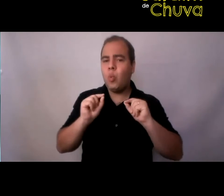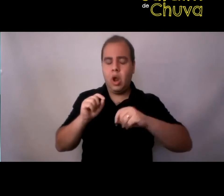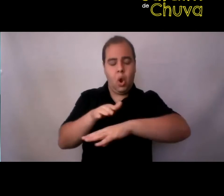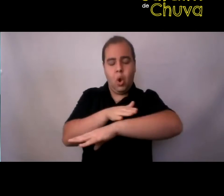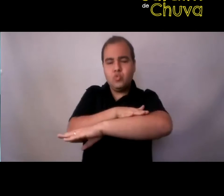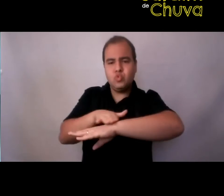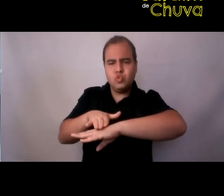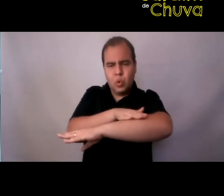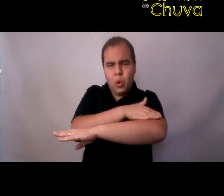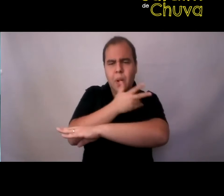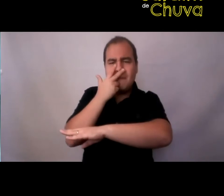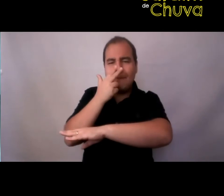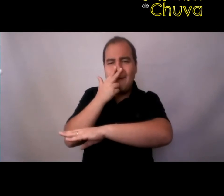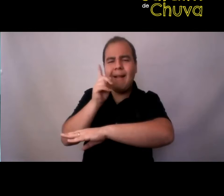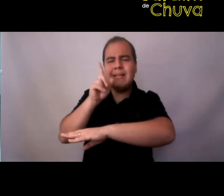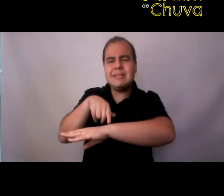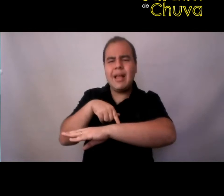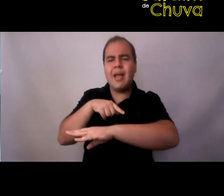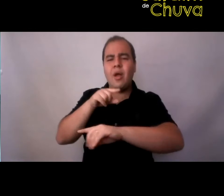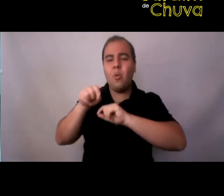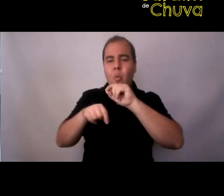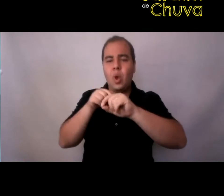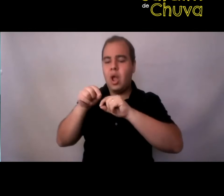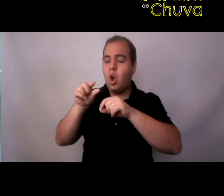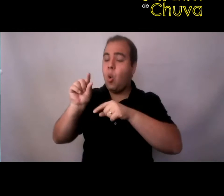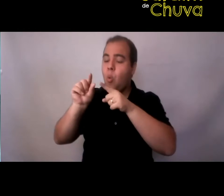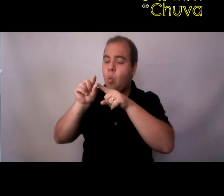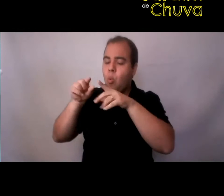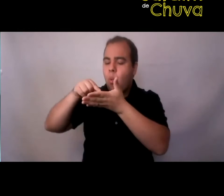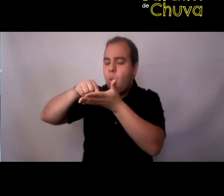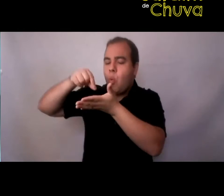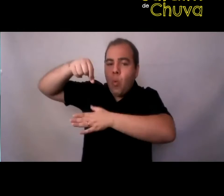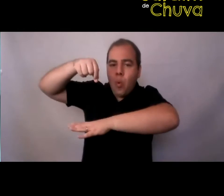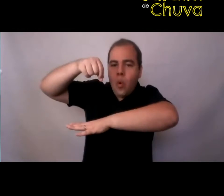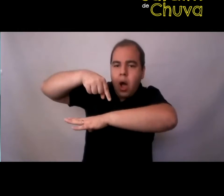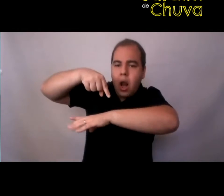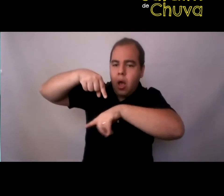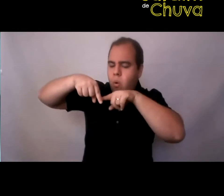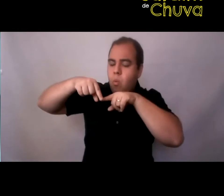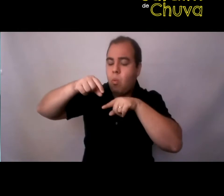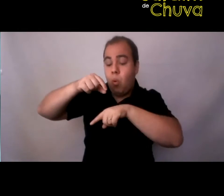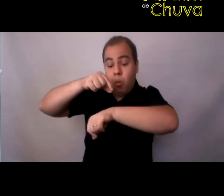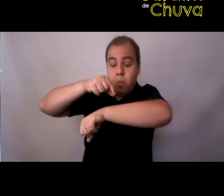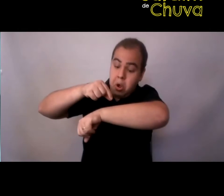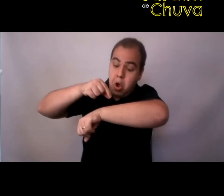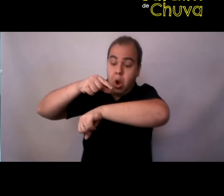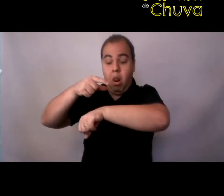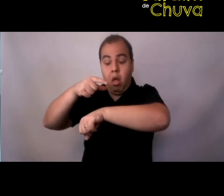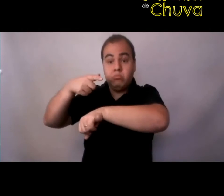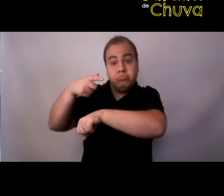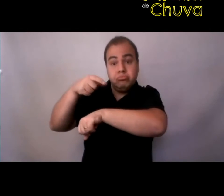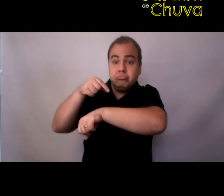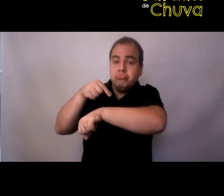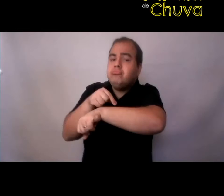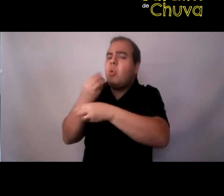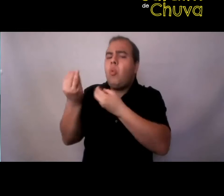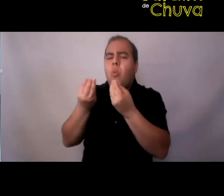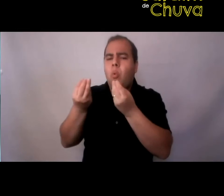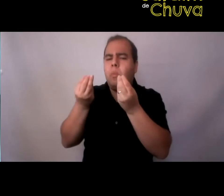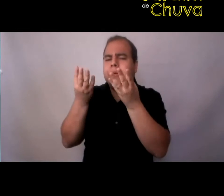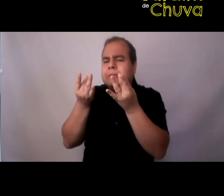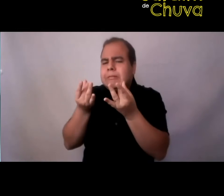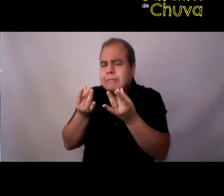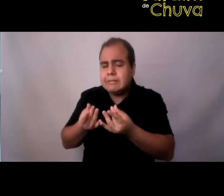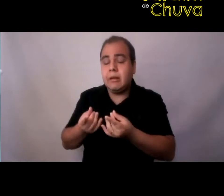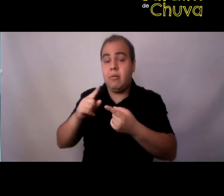acordo com o tamanho do grão. Então, quando a gente está falando de característica física, a gente fala geralmente